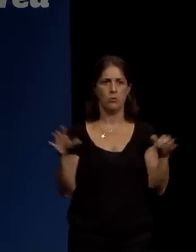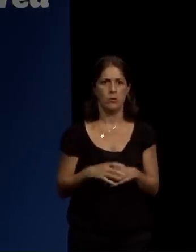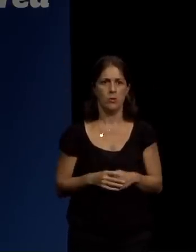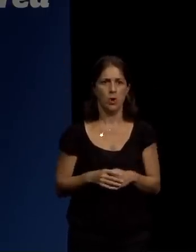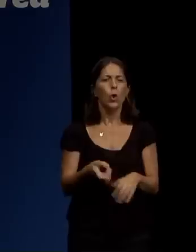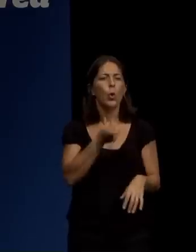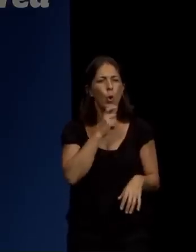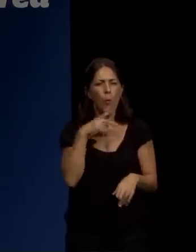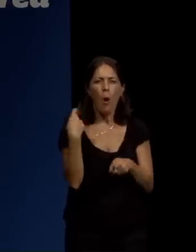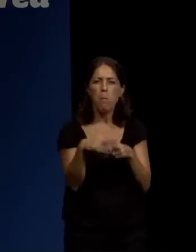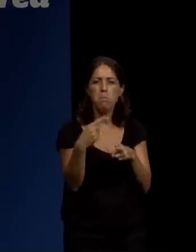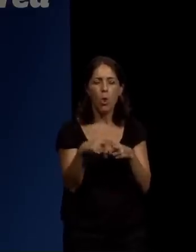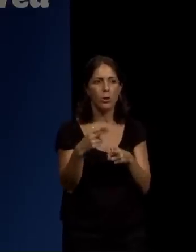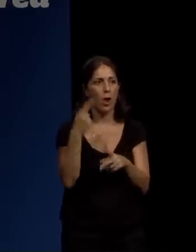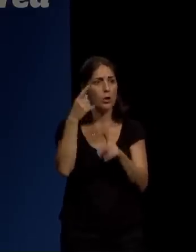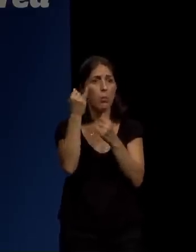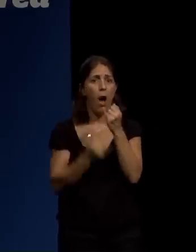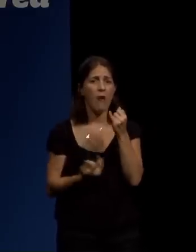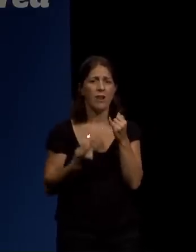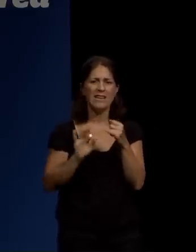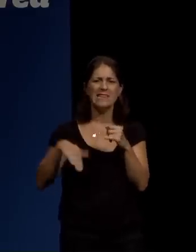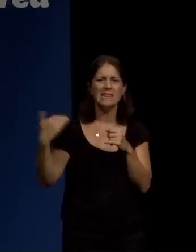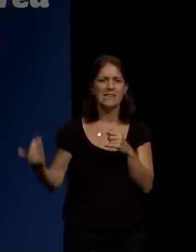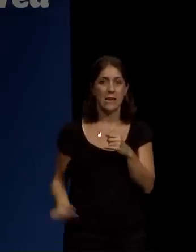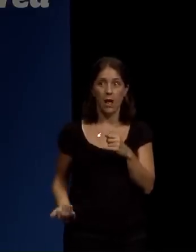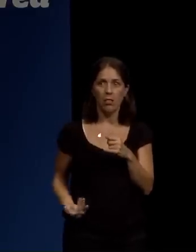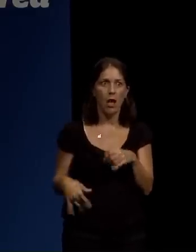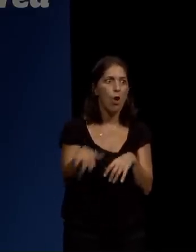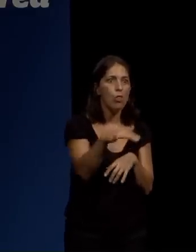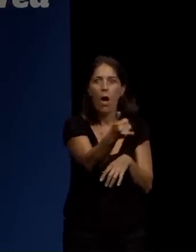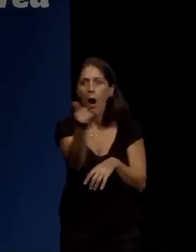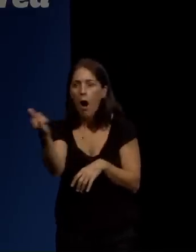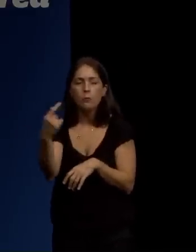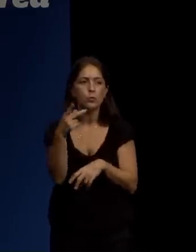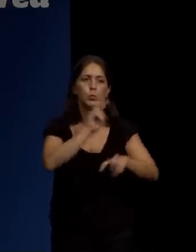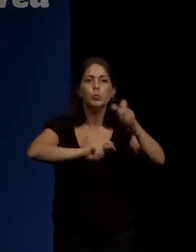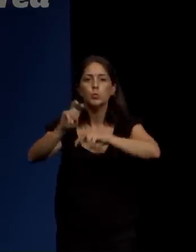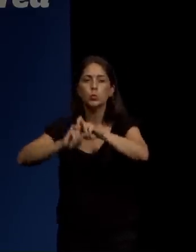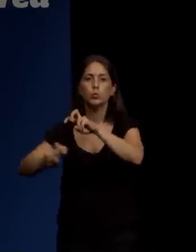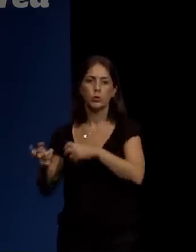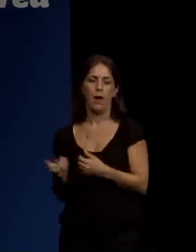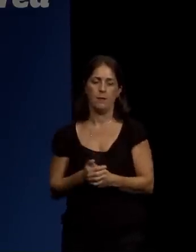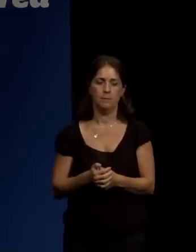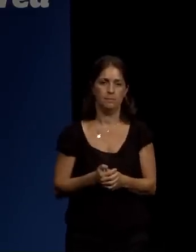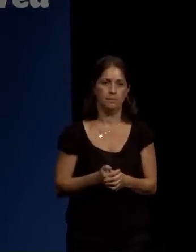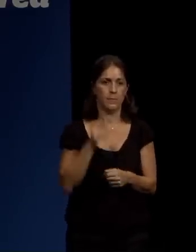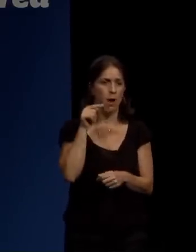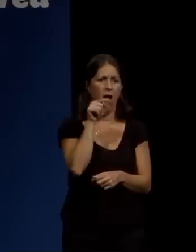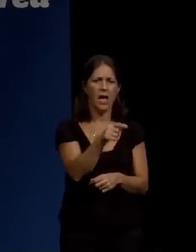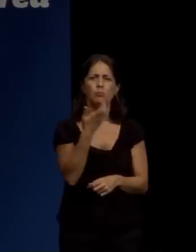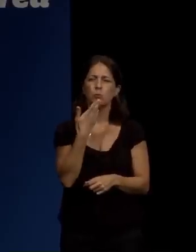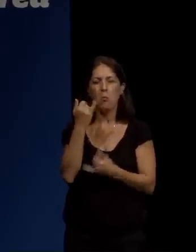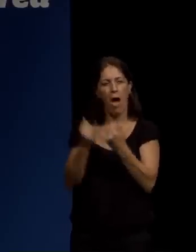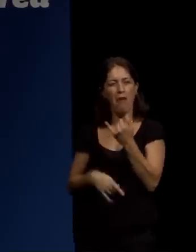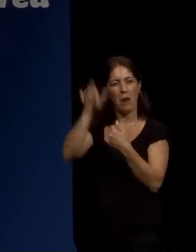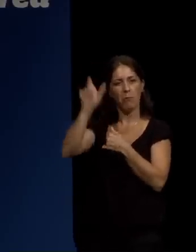unha política fiscal que vaya a buscar a riqueza lá onde exista. E onde haxa manifestacións de riqueza iremos a buscala, e alá nas rentas máis altas que